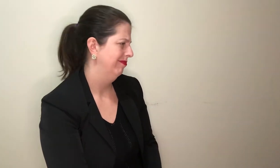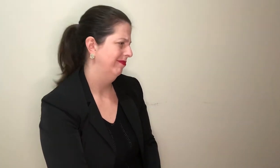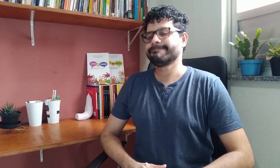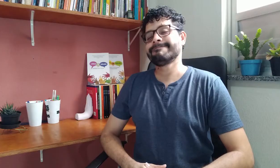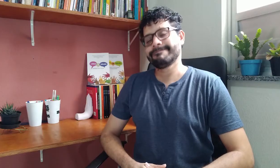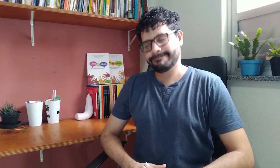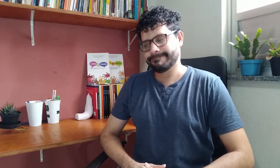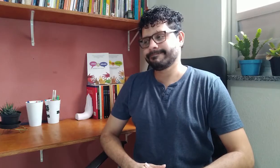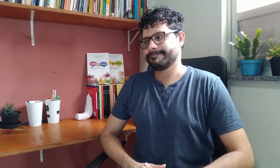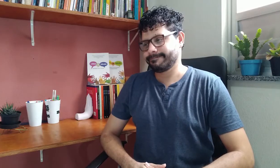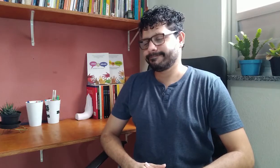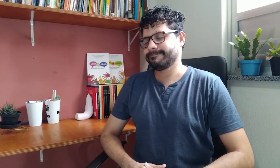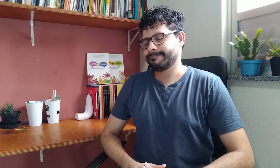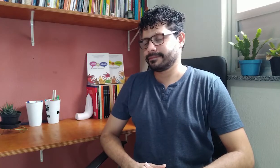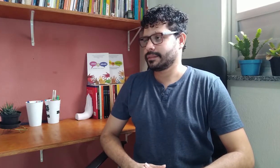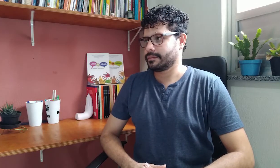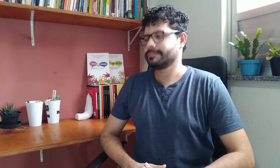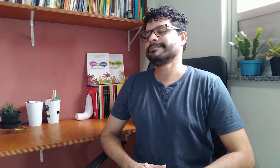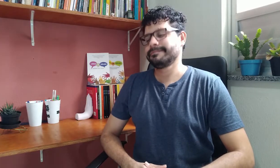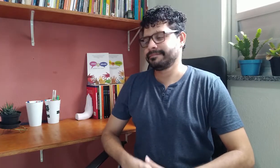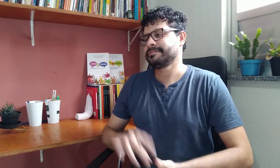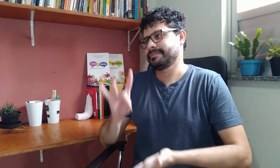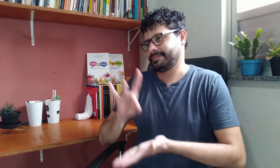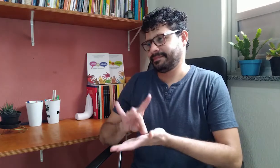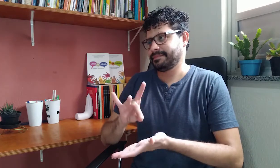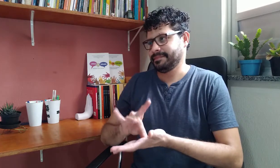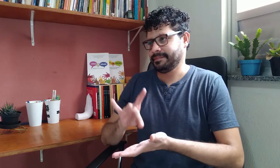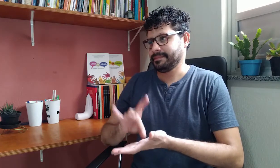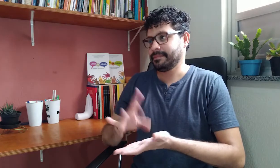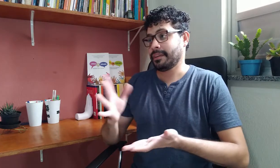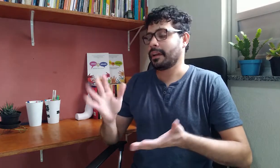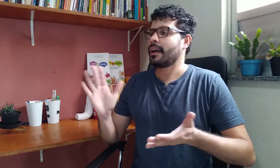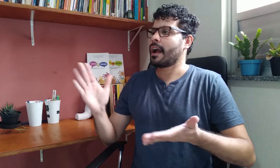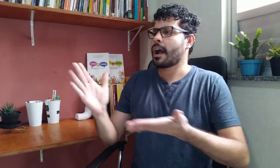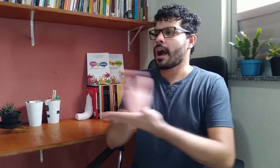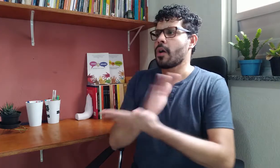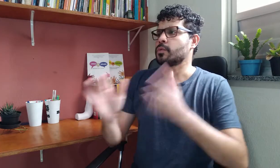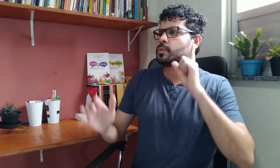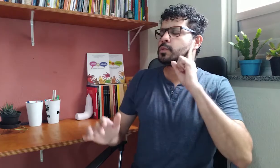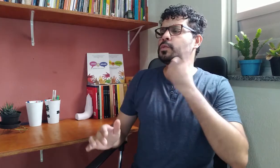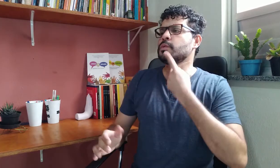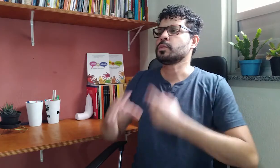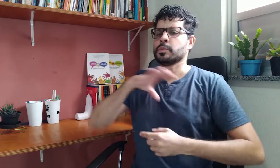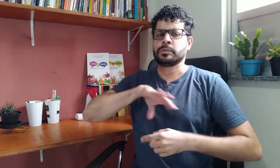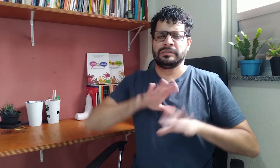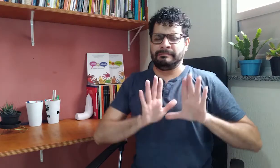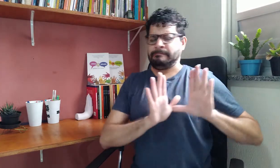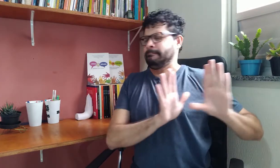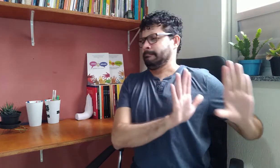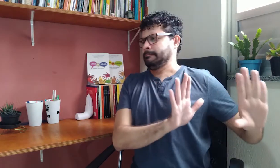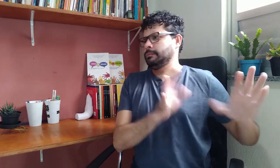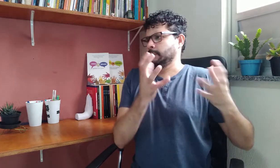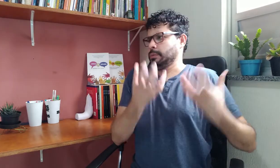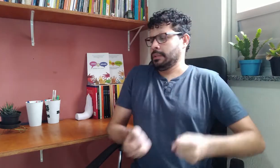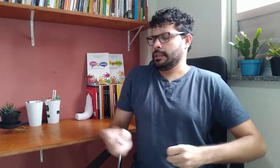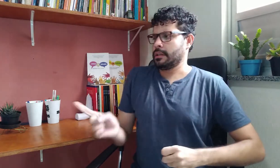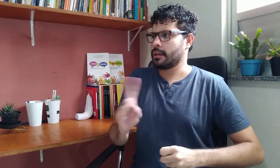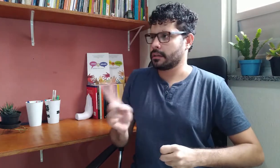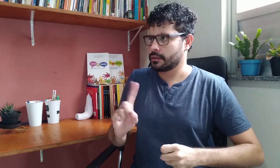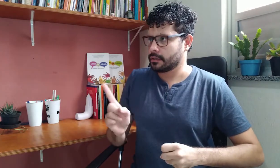aconteça. Realmente, alguns surdos acabam rejeitando a língua portuguesa. Qual seria o seu